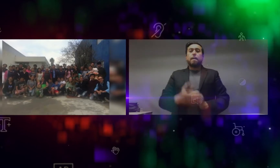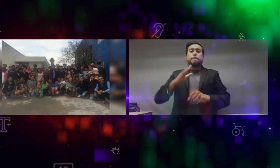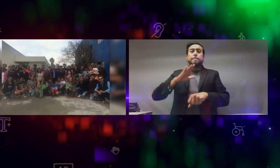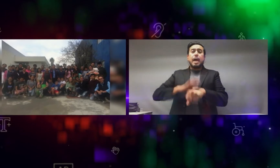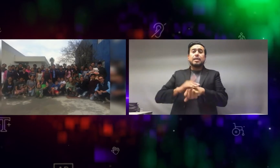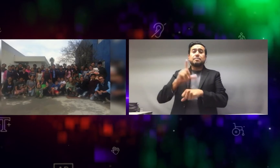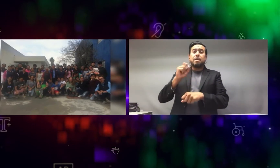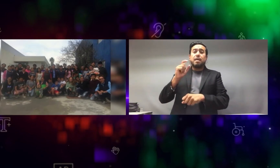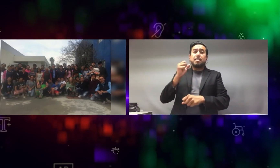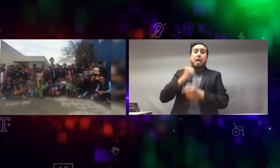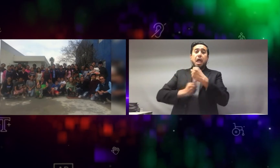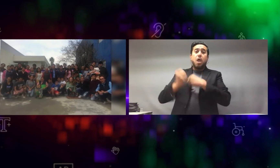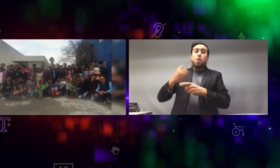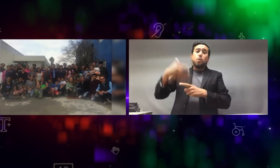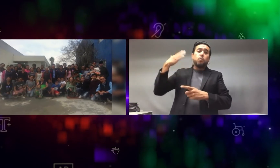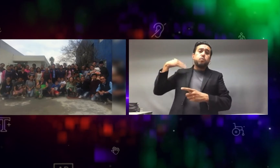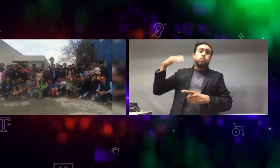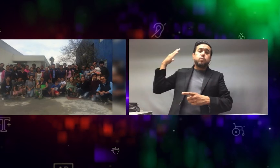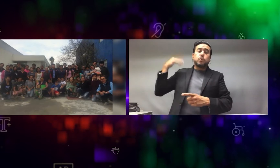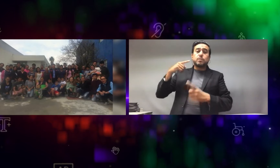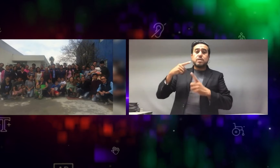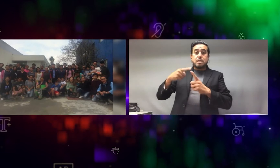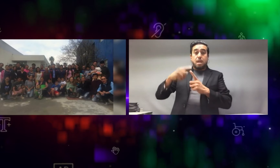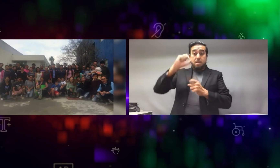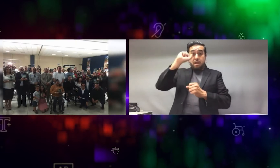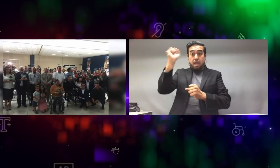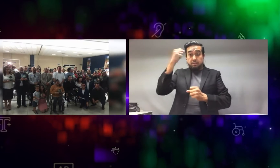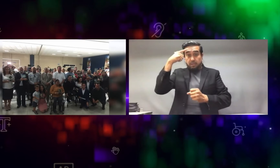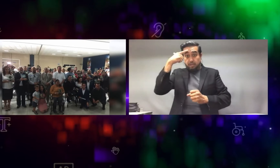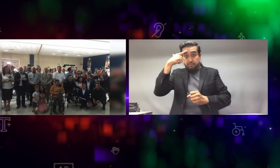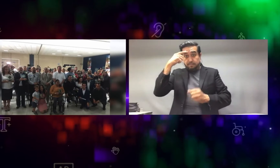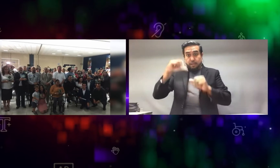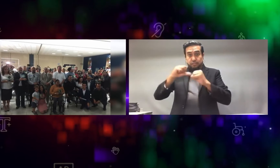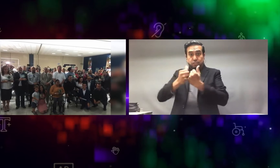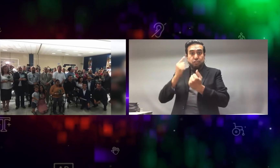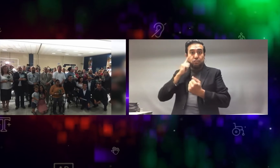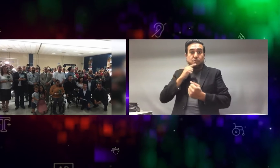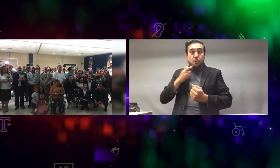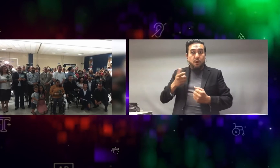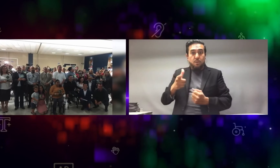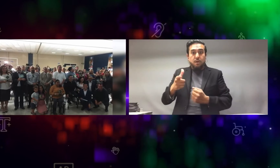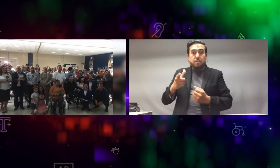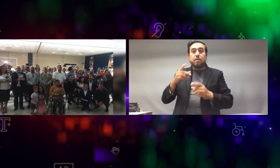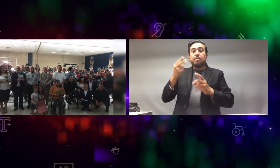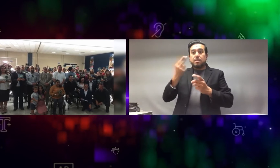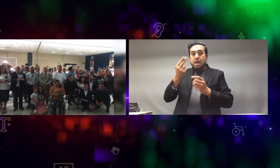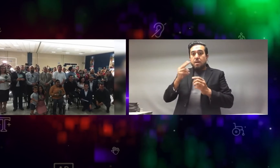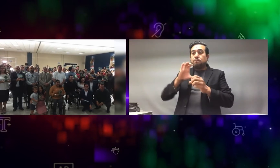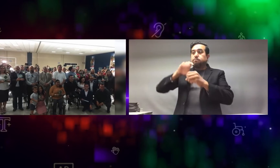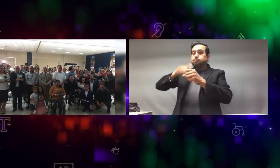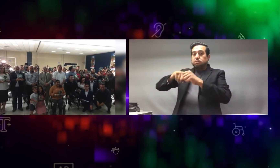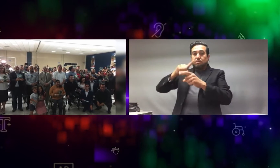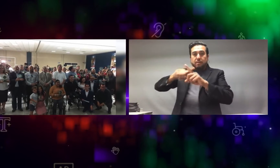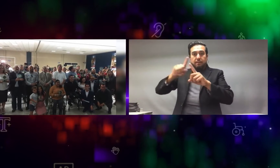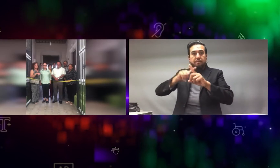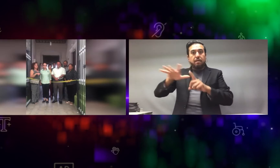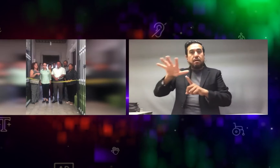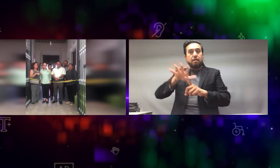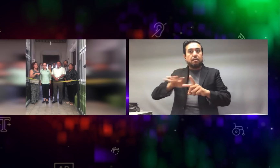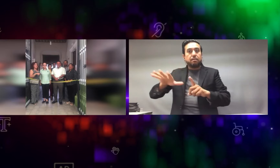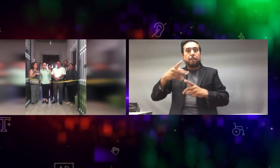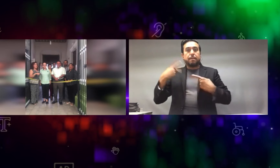Desde hace más de 20 años, la Asociación de Sordos del Estado de Guanajuato integra a más de 400 personas sordas,